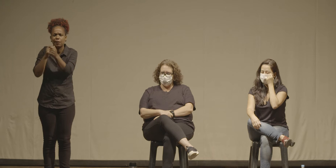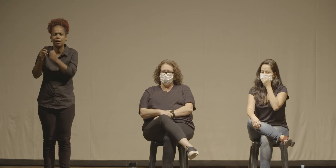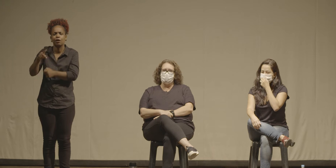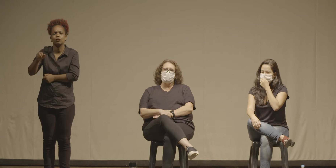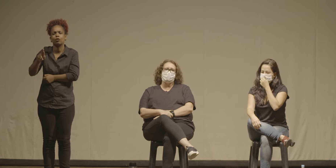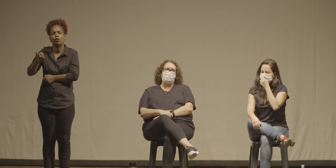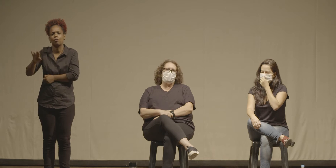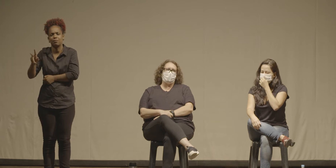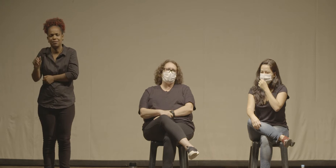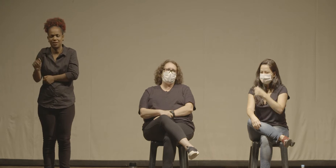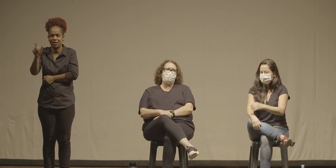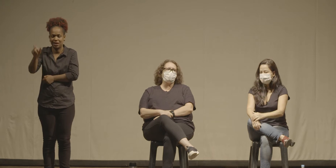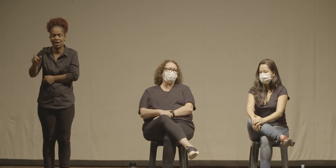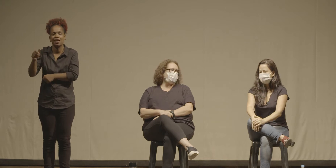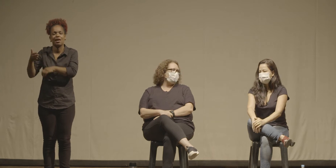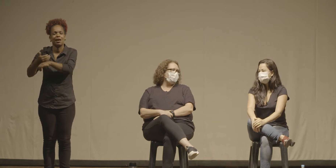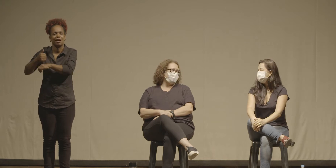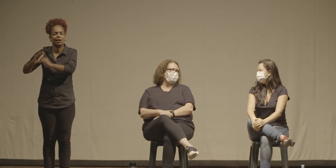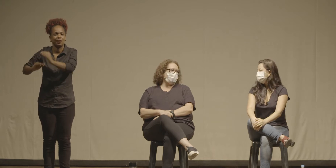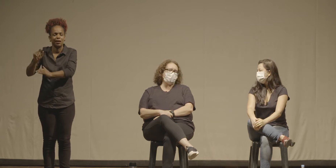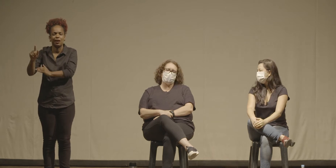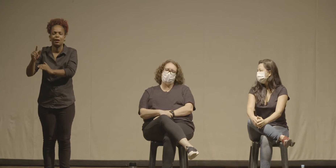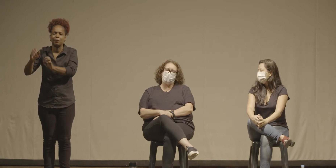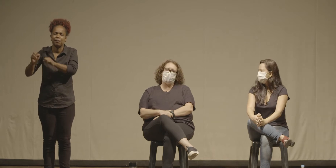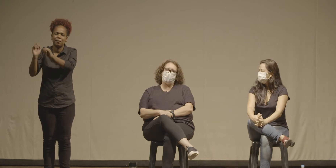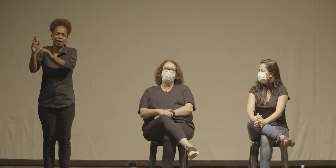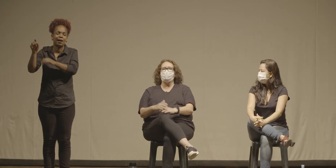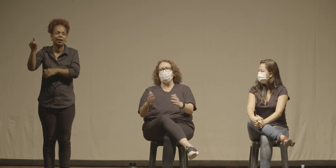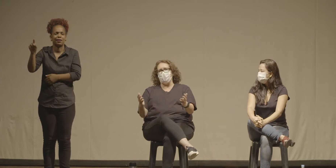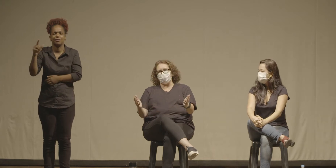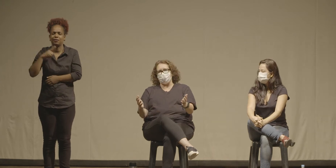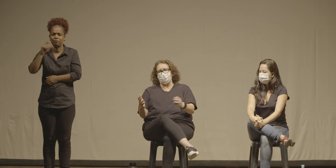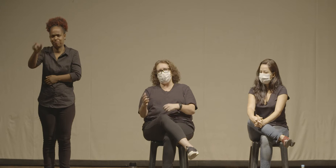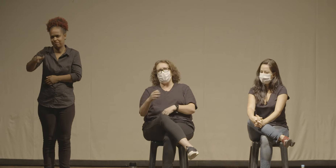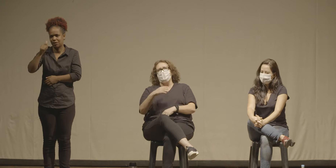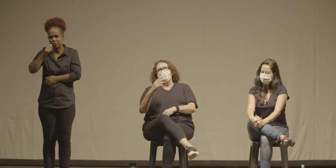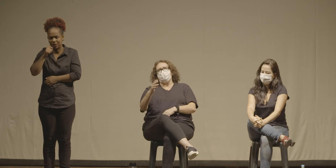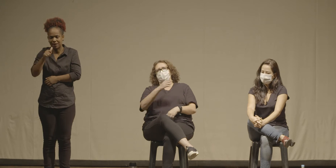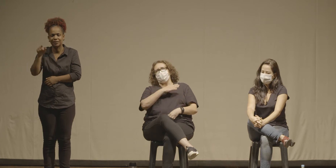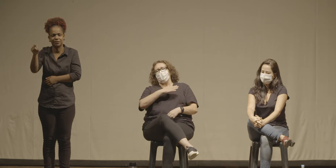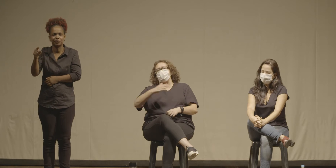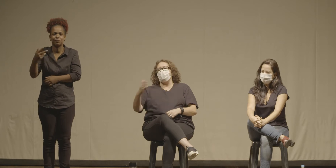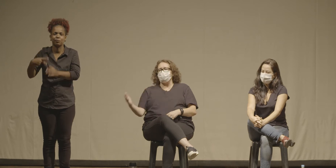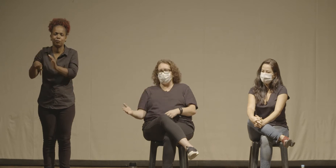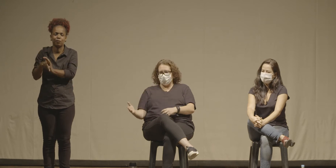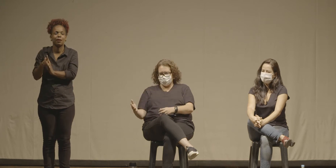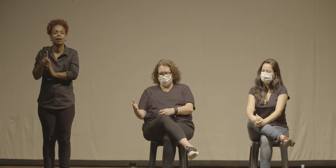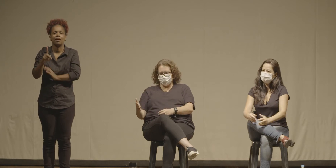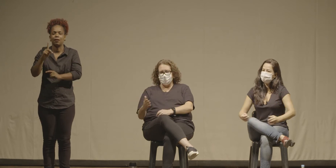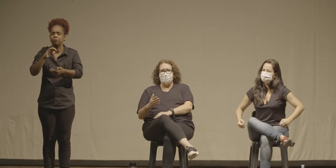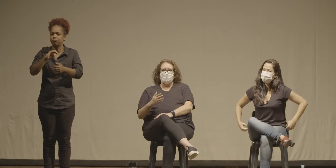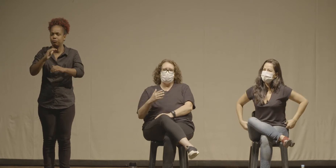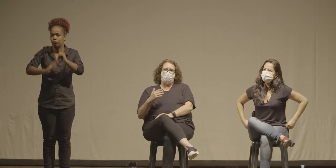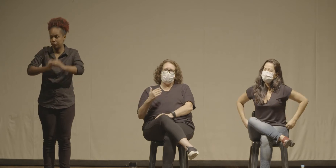Norminha, porque desde sempre, né, a Norminha, elas são as mulheres da sexta, ou seja, elas são 14